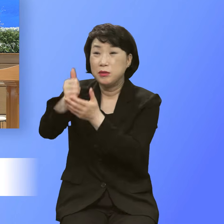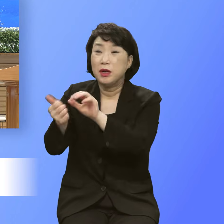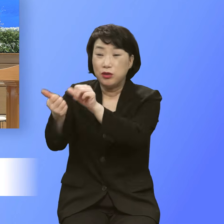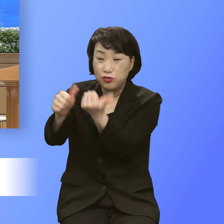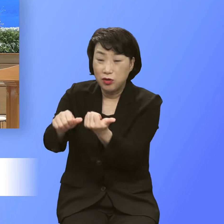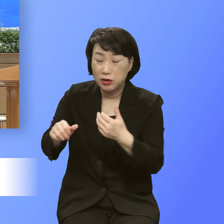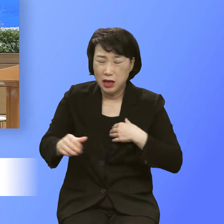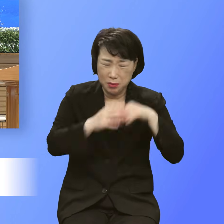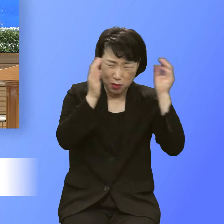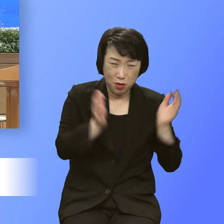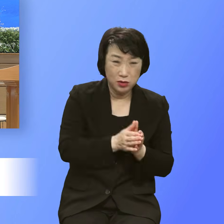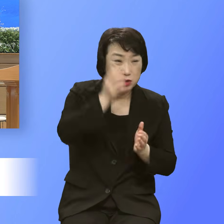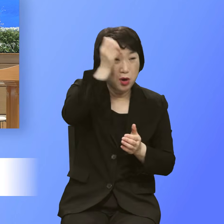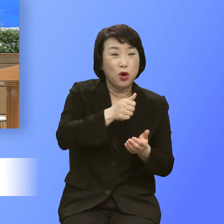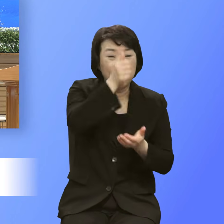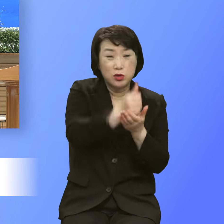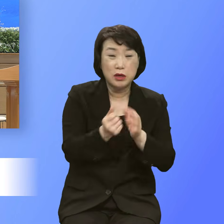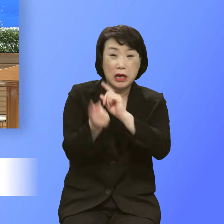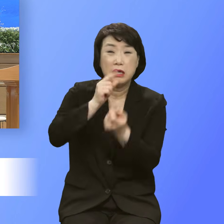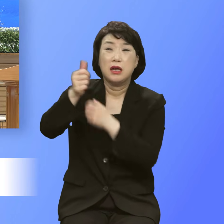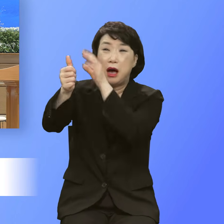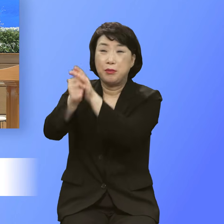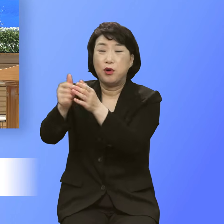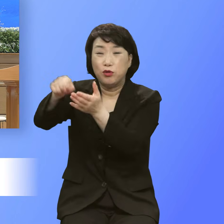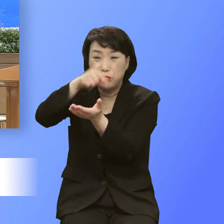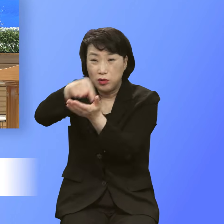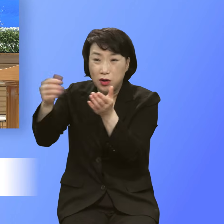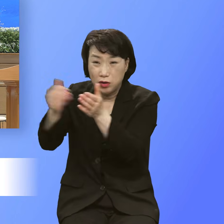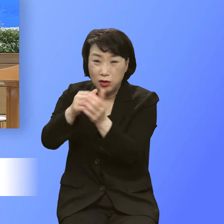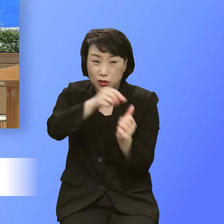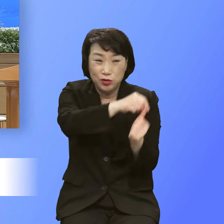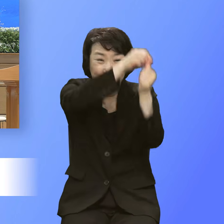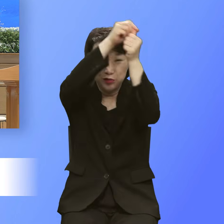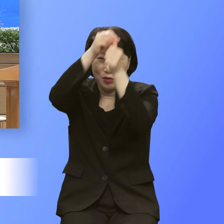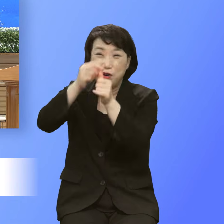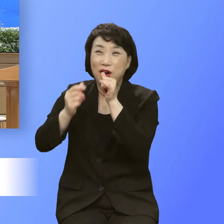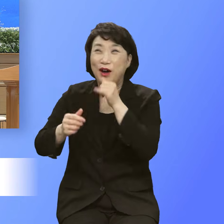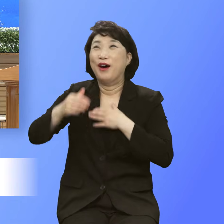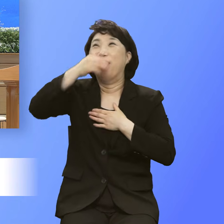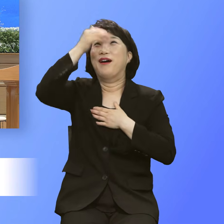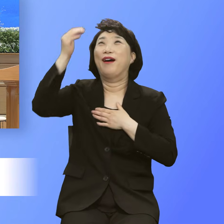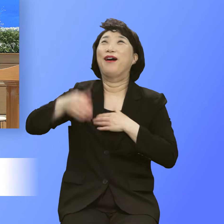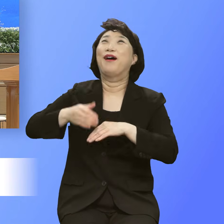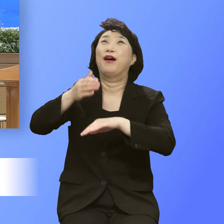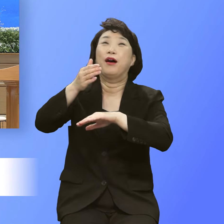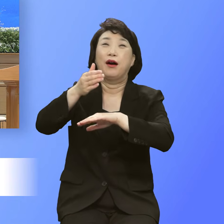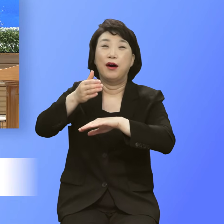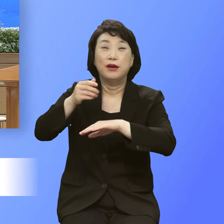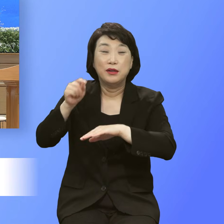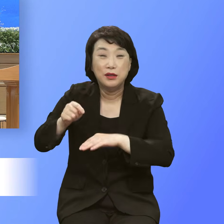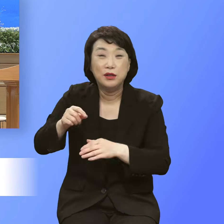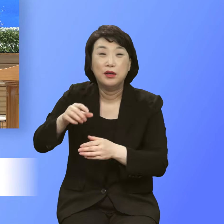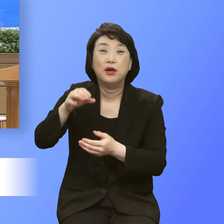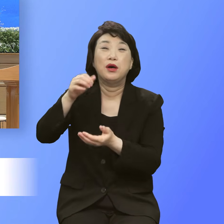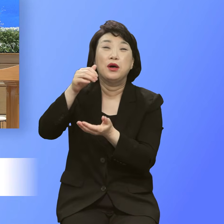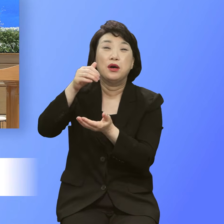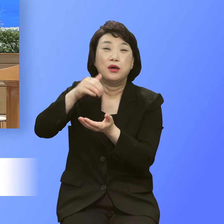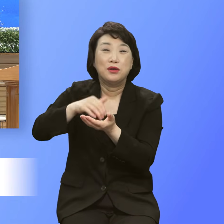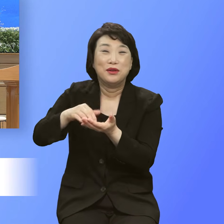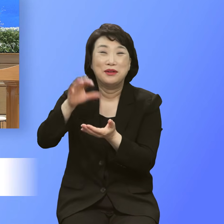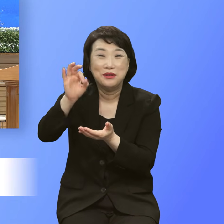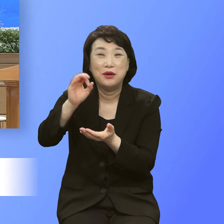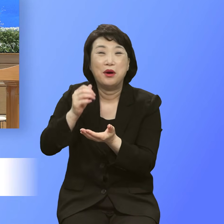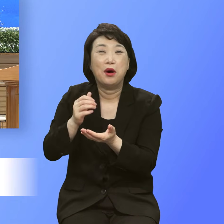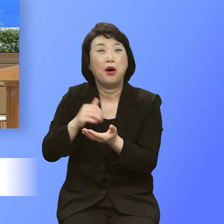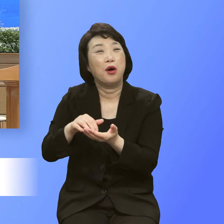죄값을 갚으시고 나를 구원했다. 이 얼마짜리냐? 감사해서 충성하려고 너희들이